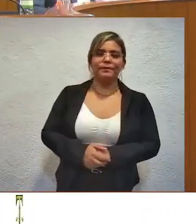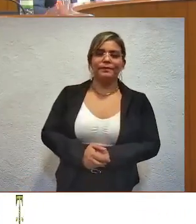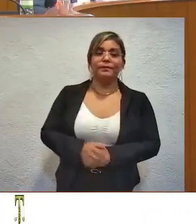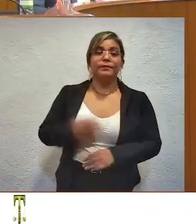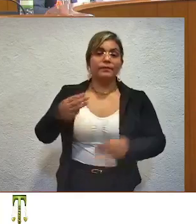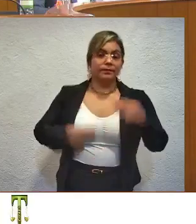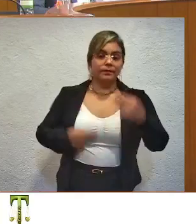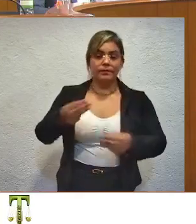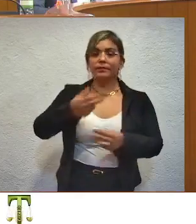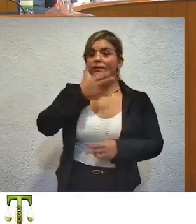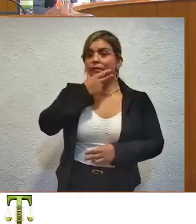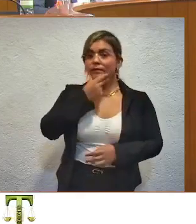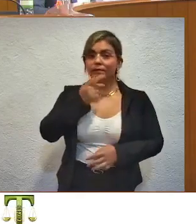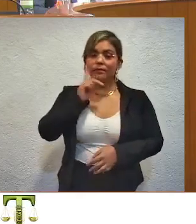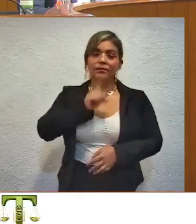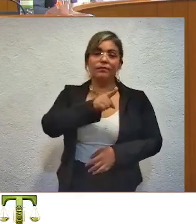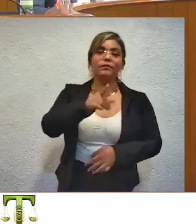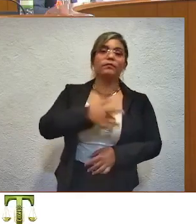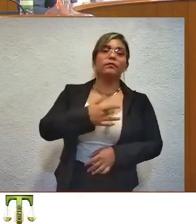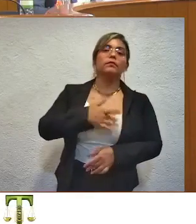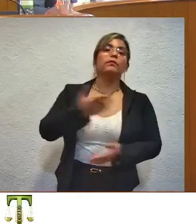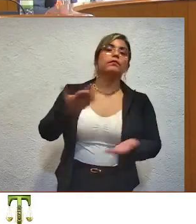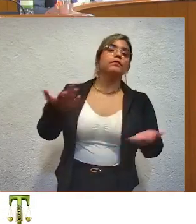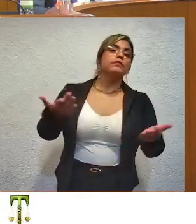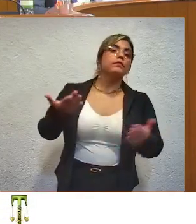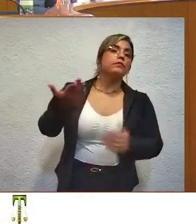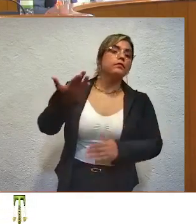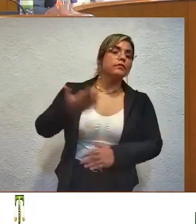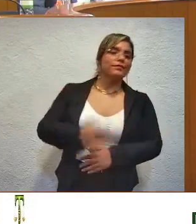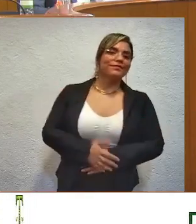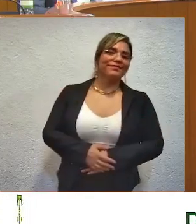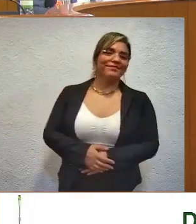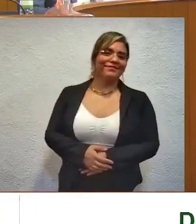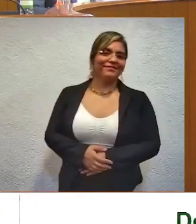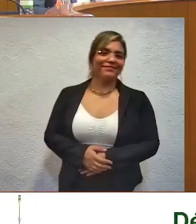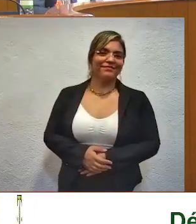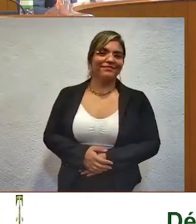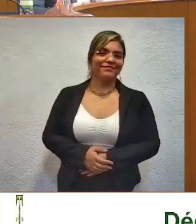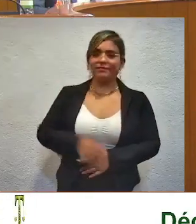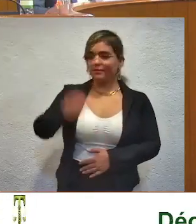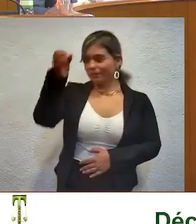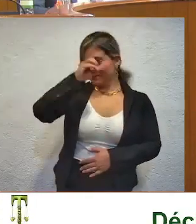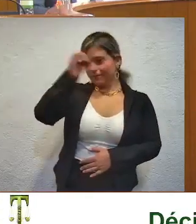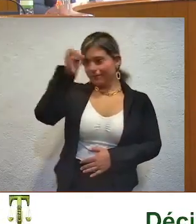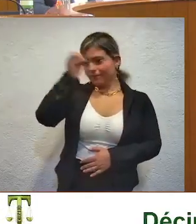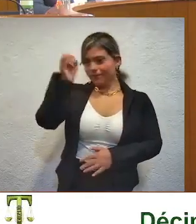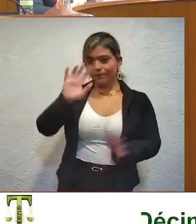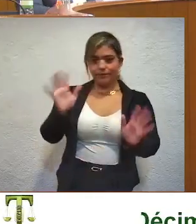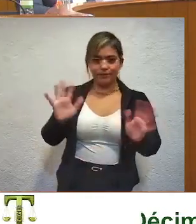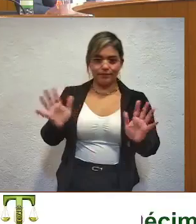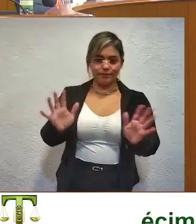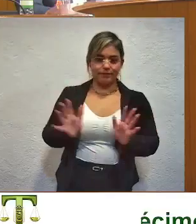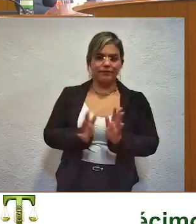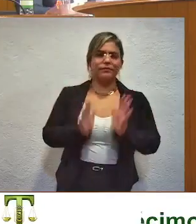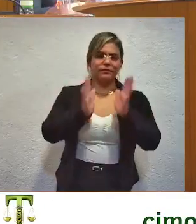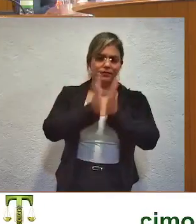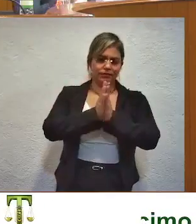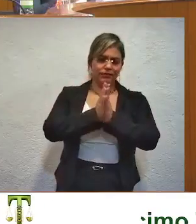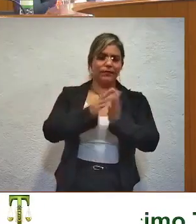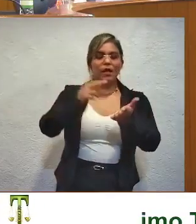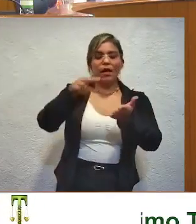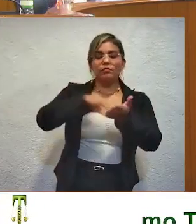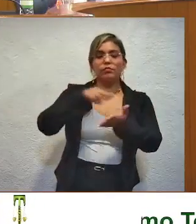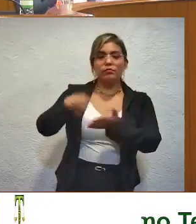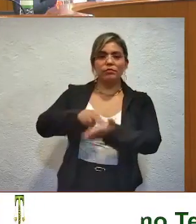Magistrada, magistrados, está a nuestra consideración el proyecto del que se ha dado cuenta. No habiendo comentarios al respecto, sírvase recabar